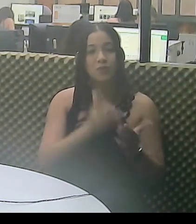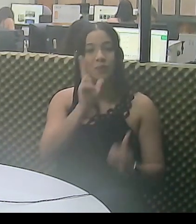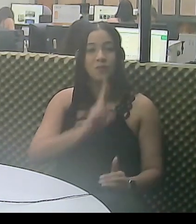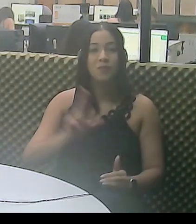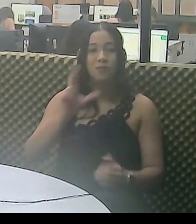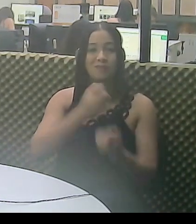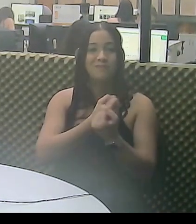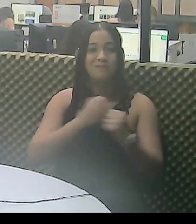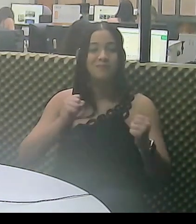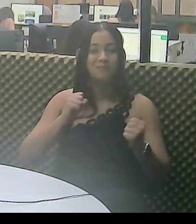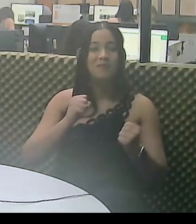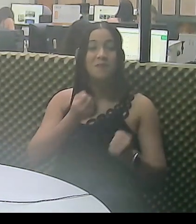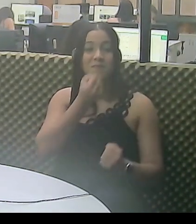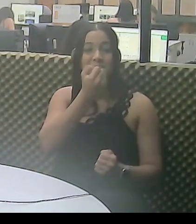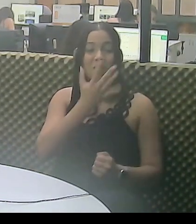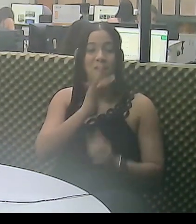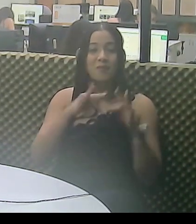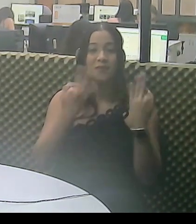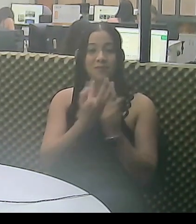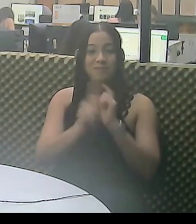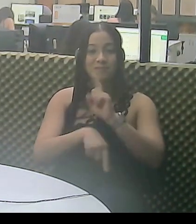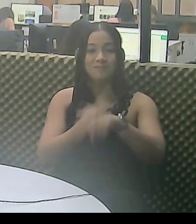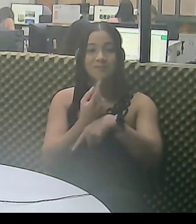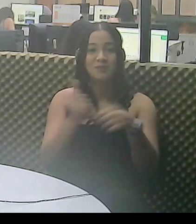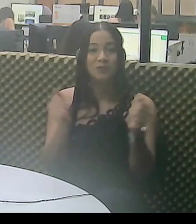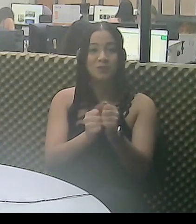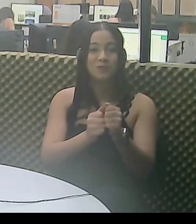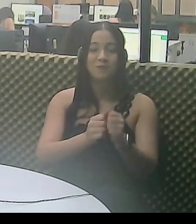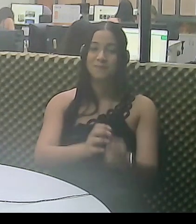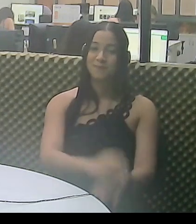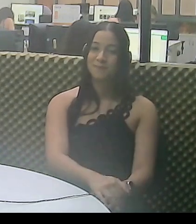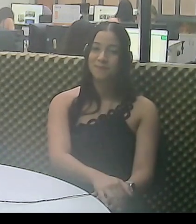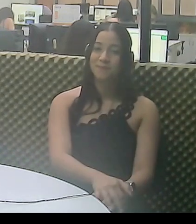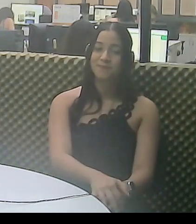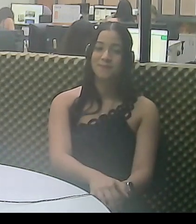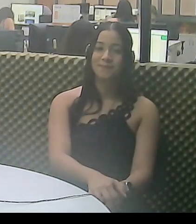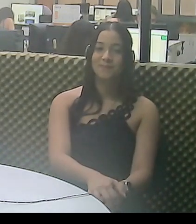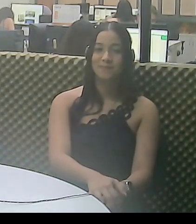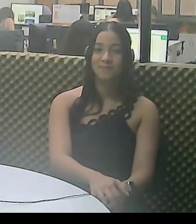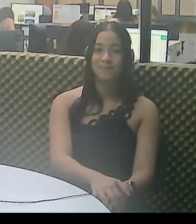Uberlândia está enorme e como é bom ter essa família crescendo com a gente.